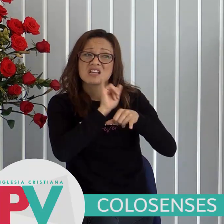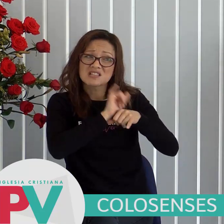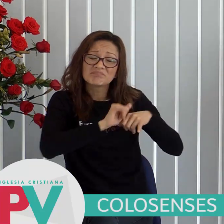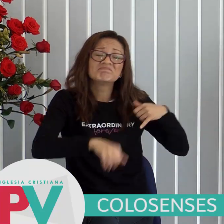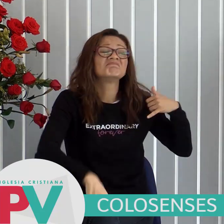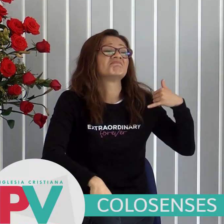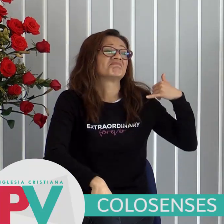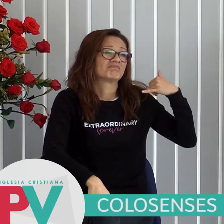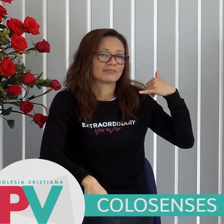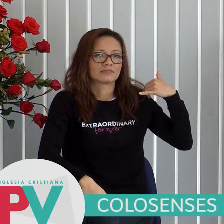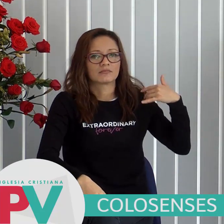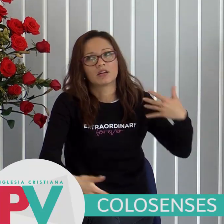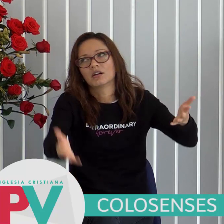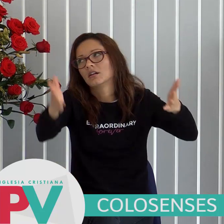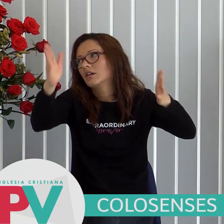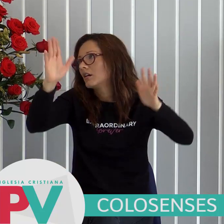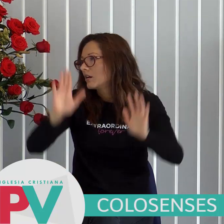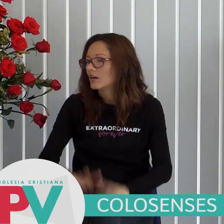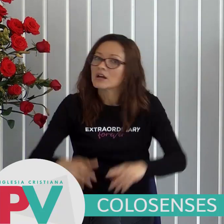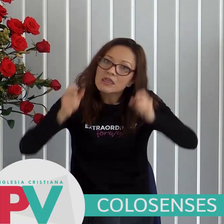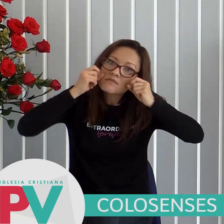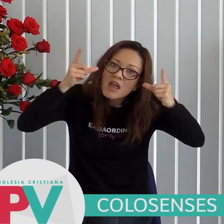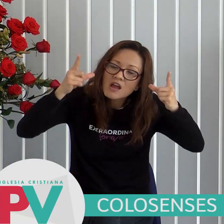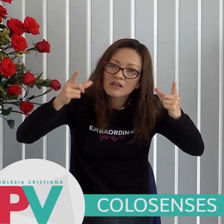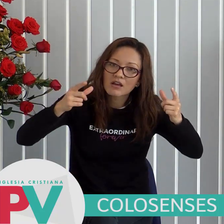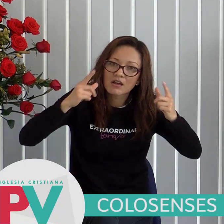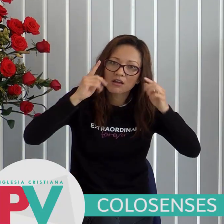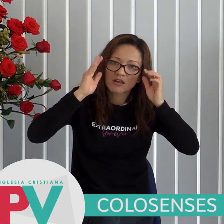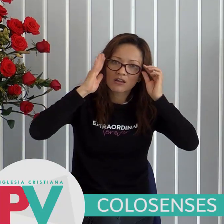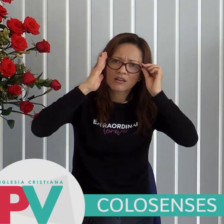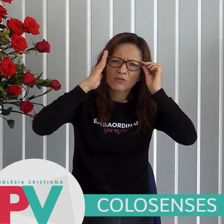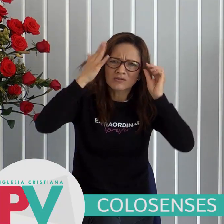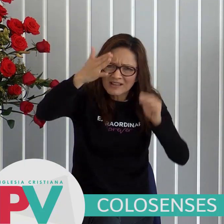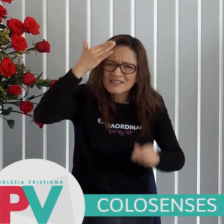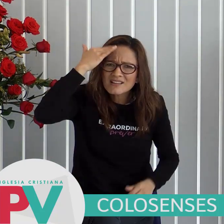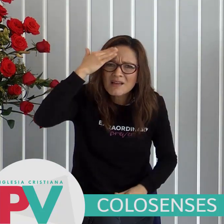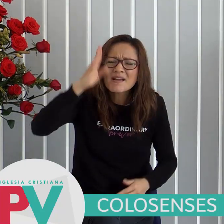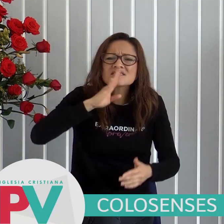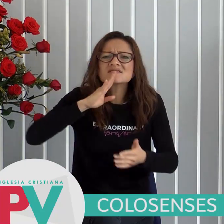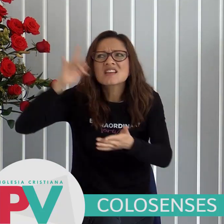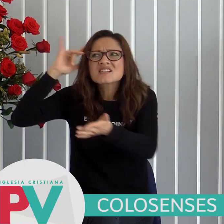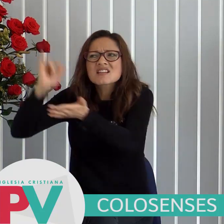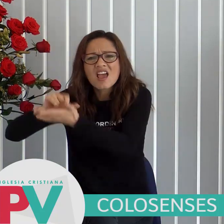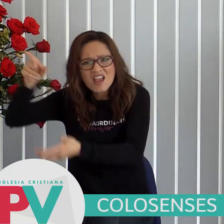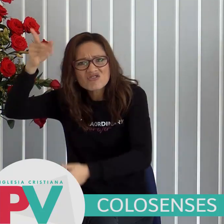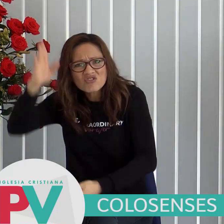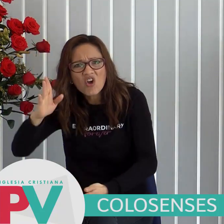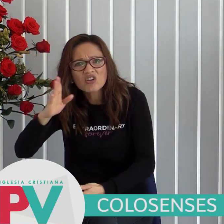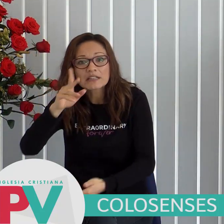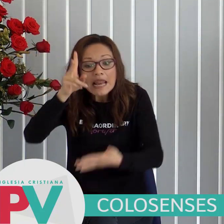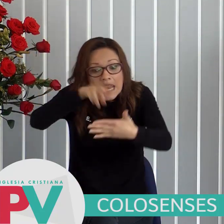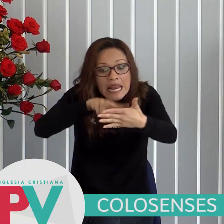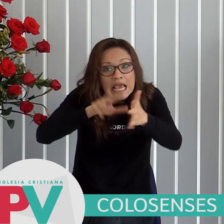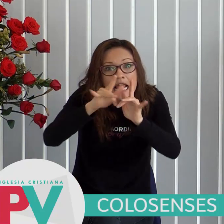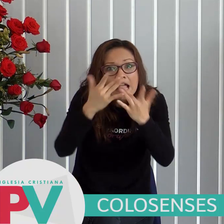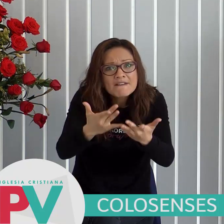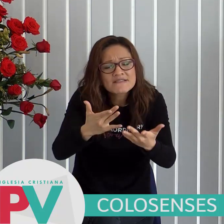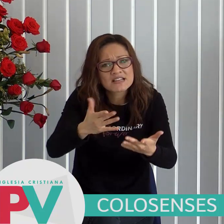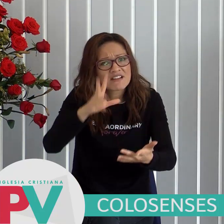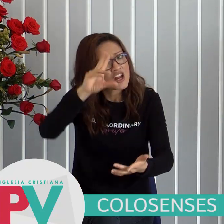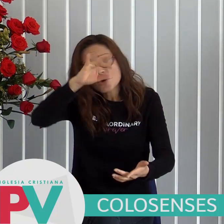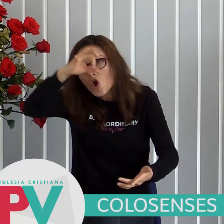iglesia. Su merced, despierte, madrugue, sepa en quién creyó, lea la Biblia.